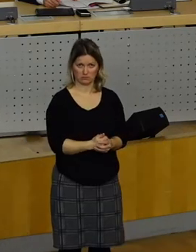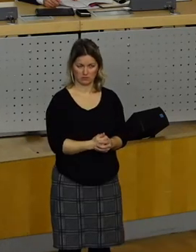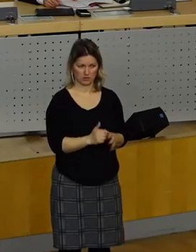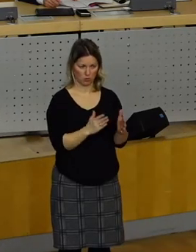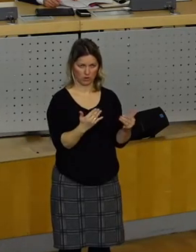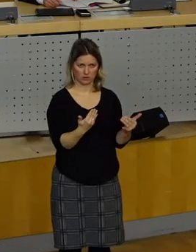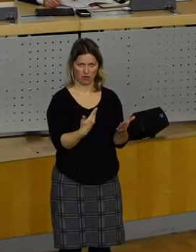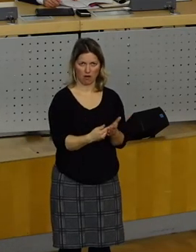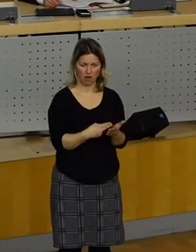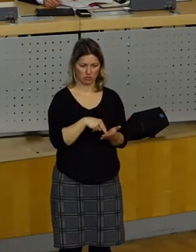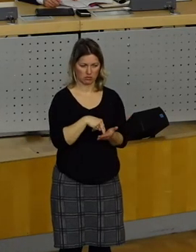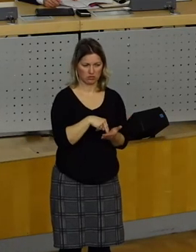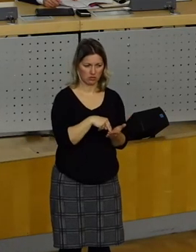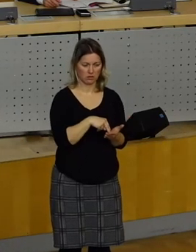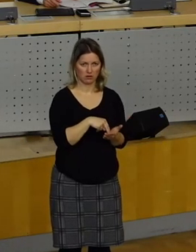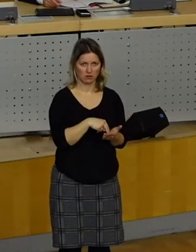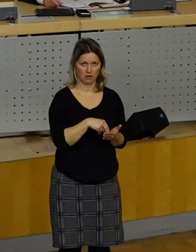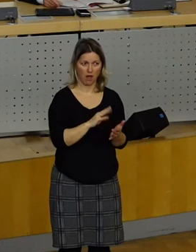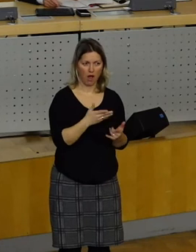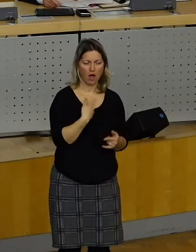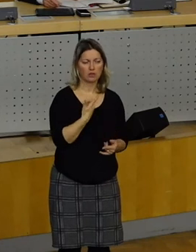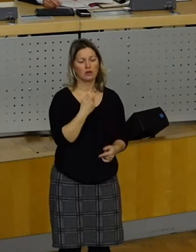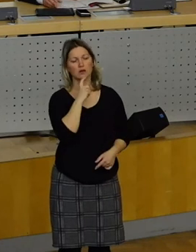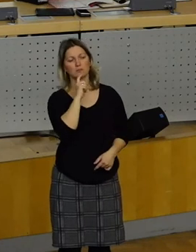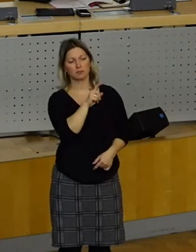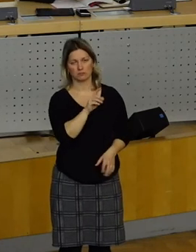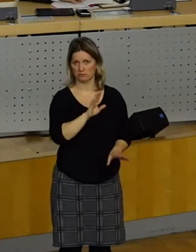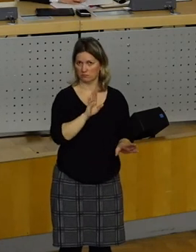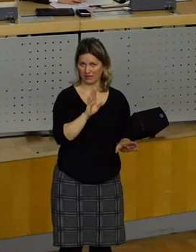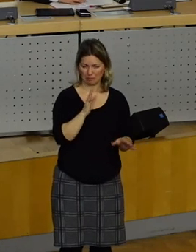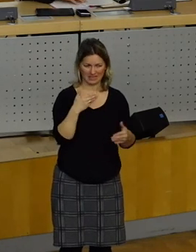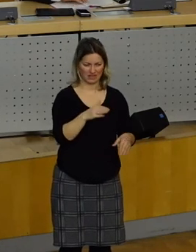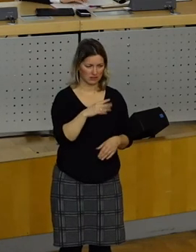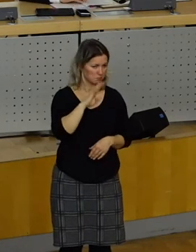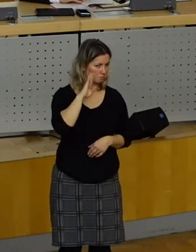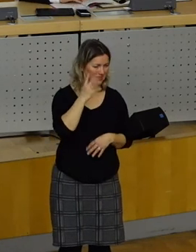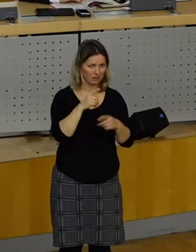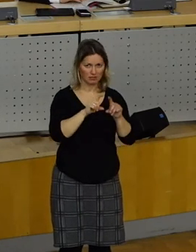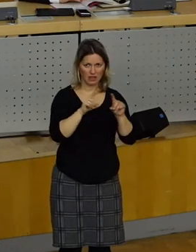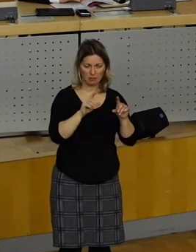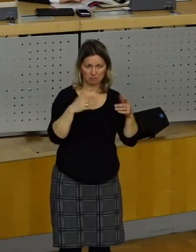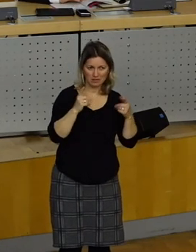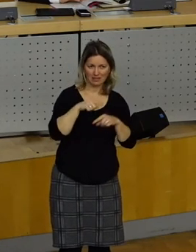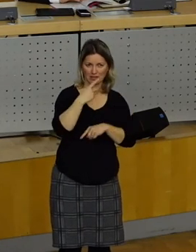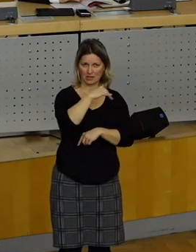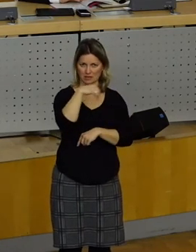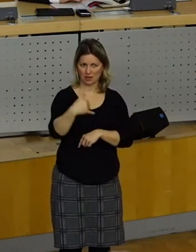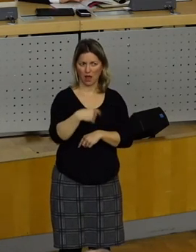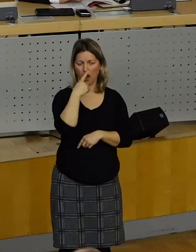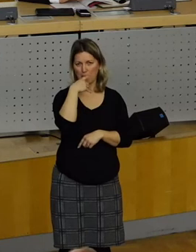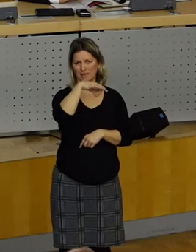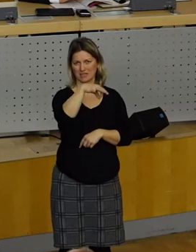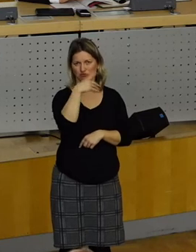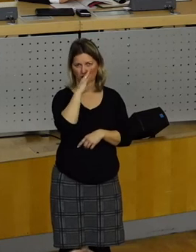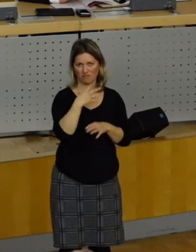ich jetzt nicht weiß wer jetzt keine mutmaßungen anstellen aber ist schon angesprochen wurden mein nächstes jahr sind eben präsidentschaftswahlen